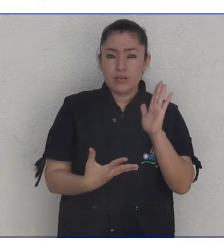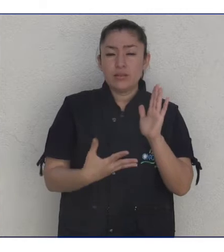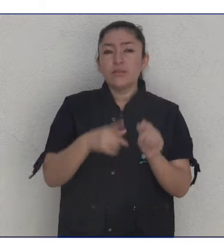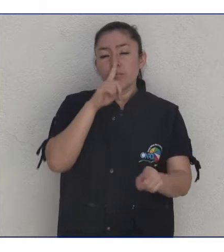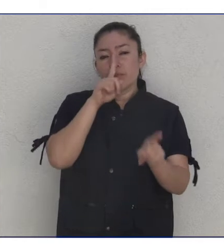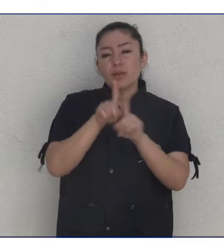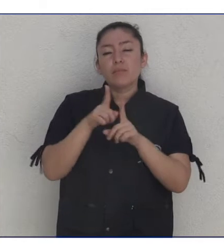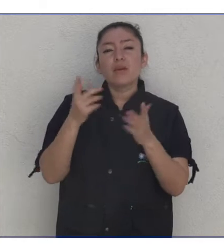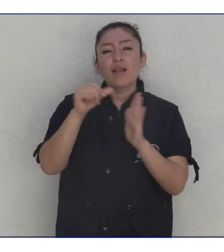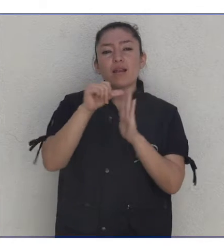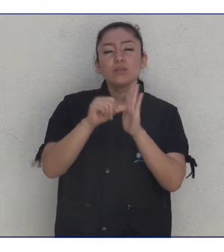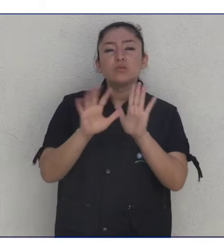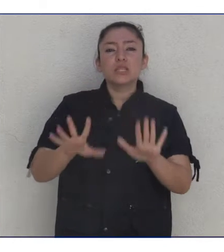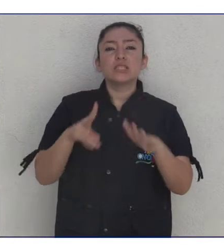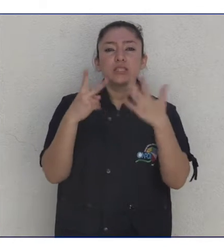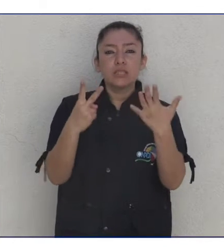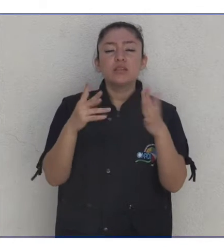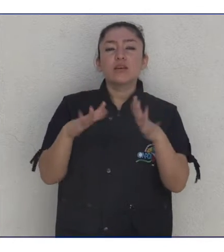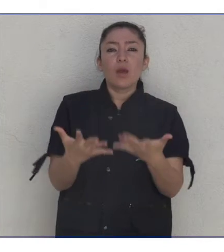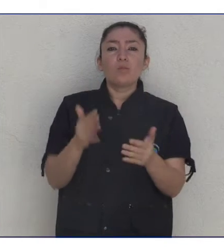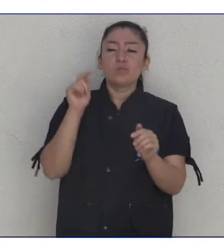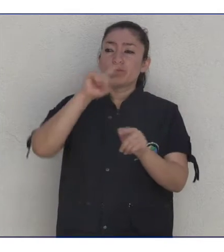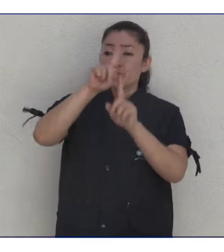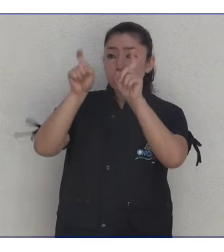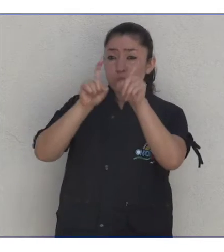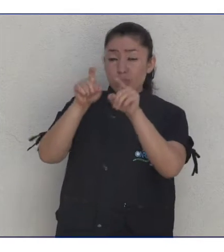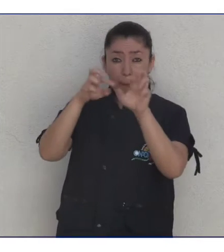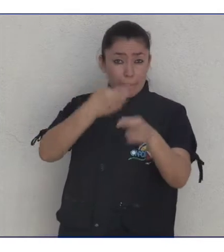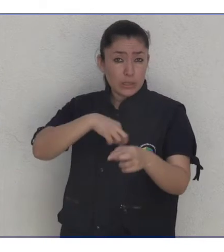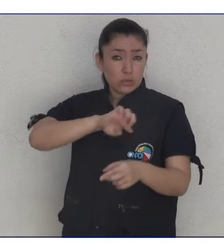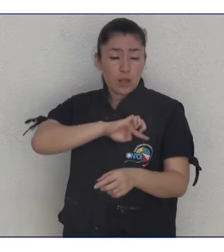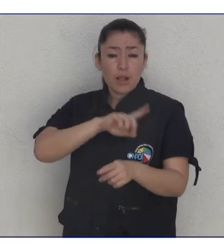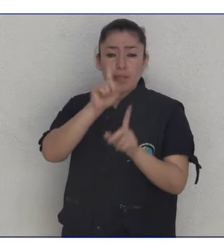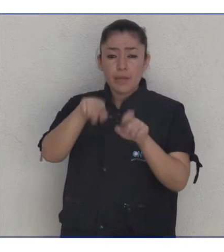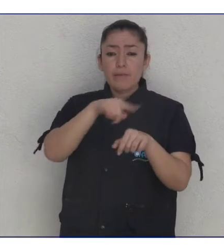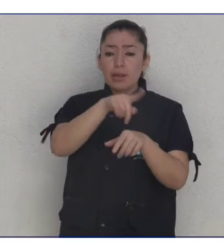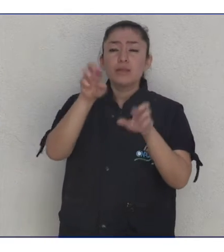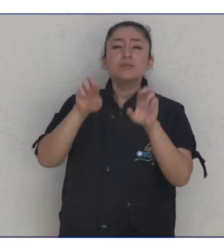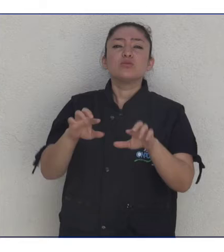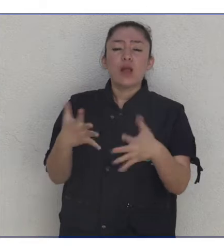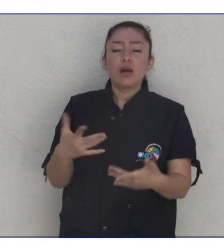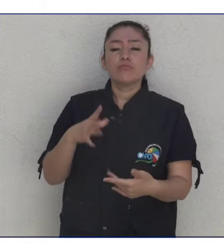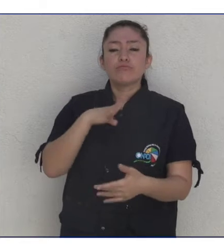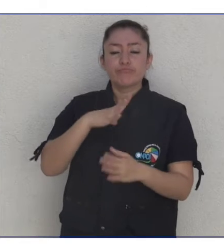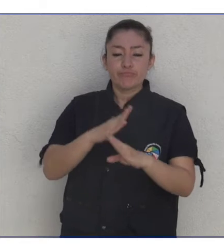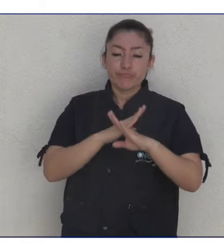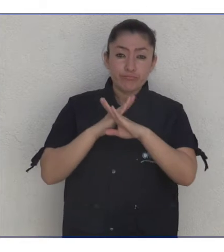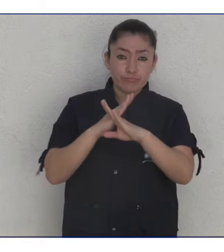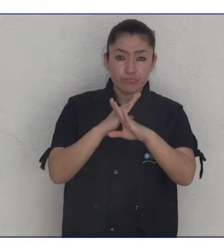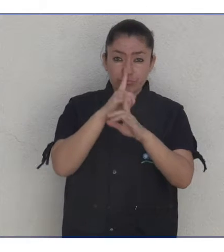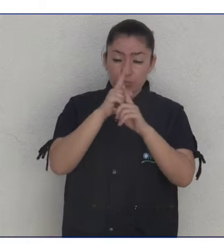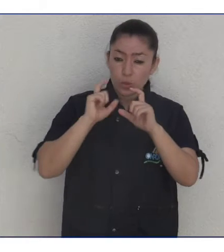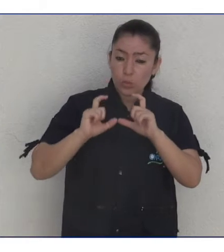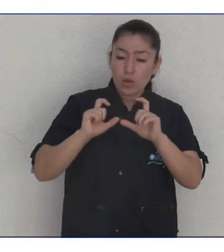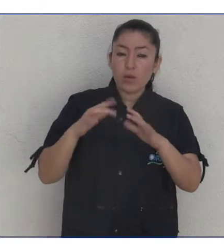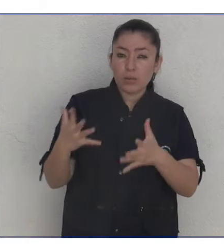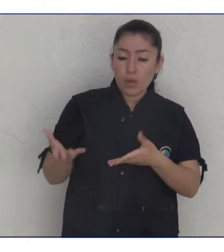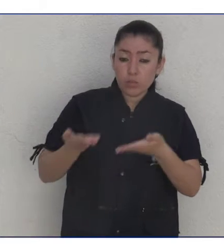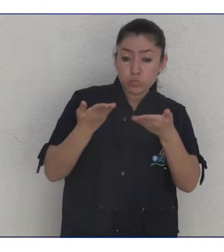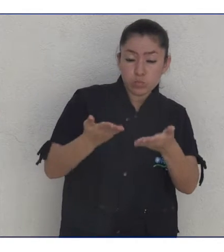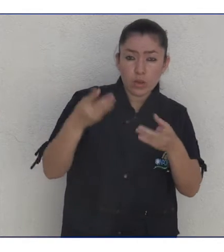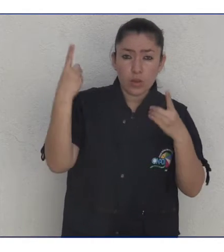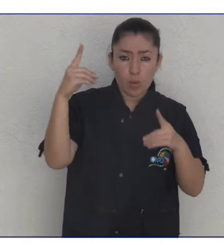Artículo 17. Consulta personal. Los sujetos deben tomar todas las medidas de seguridad, cuidado y conservación de